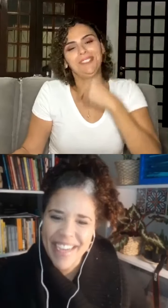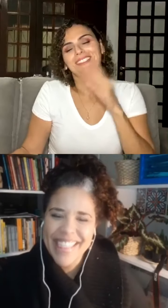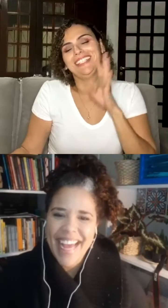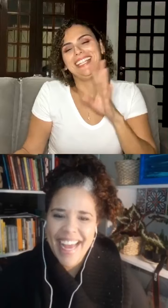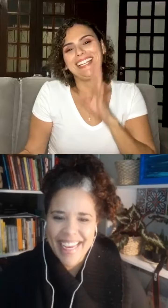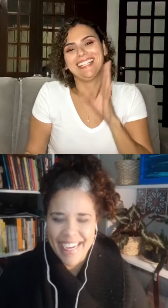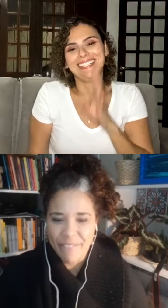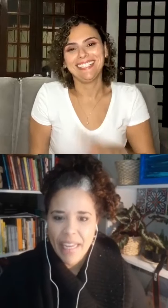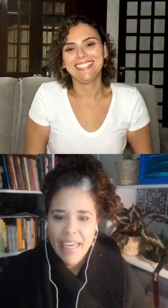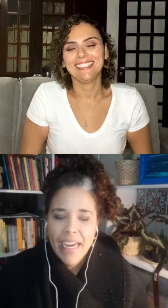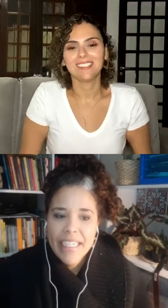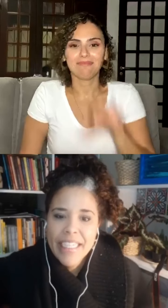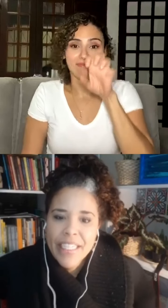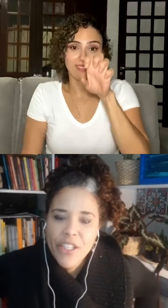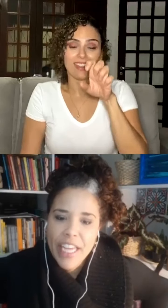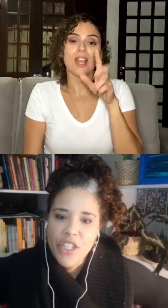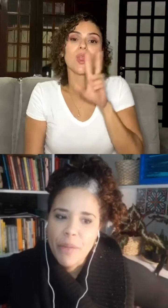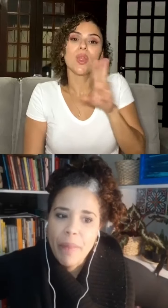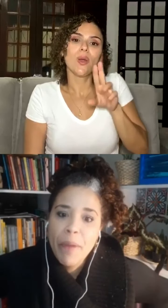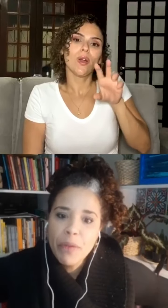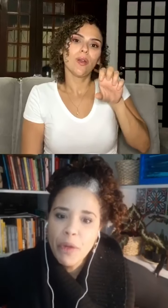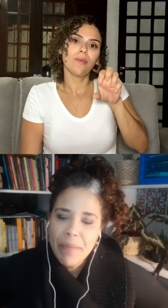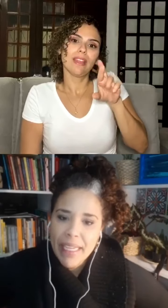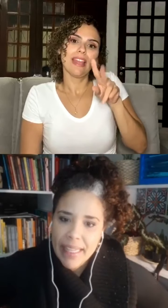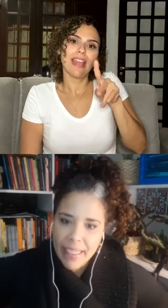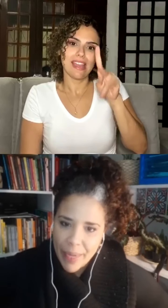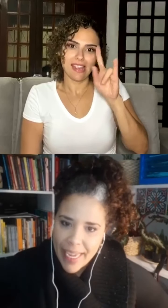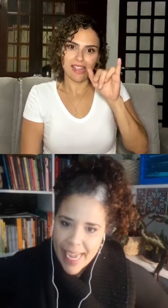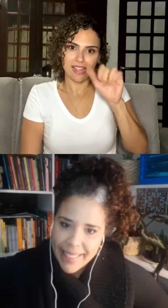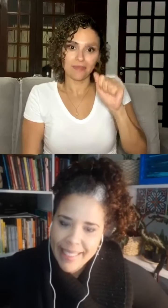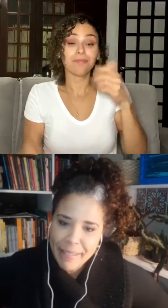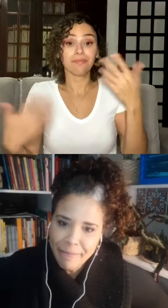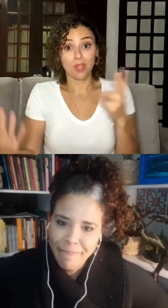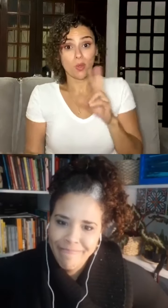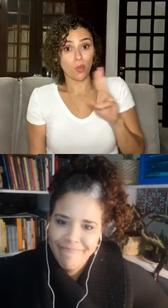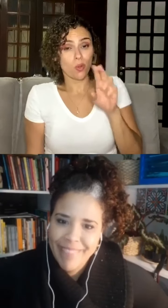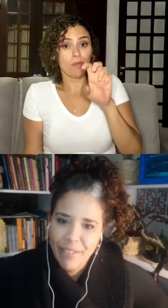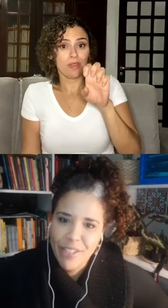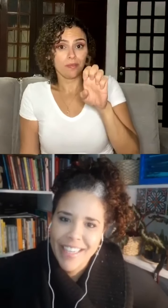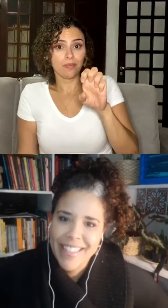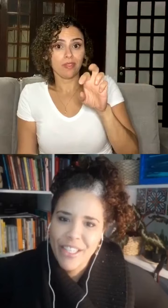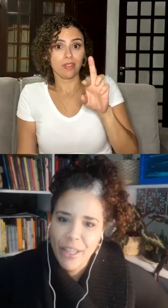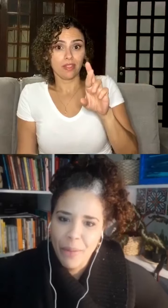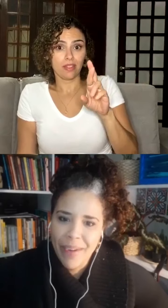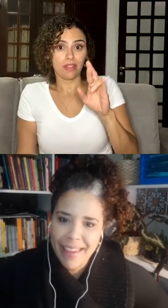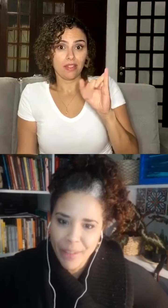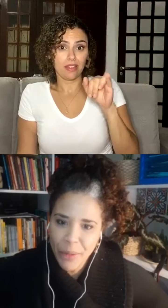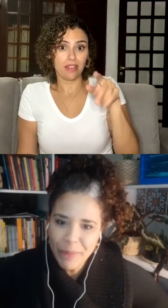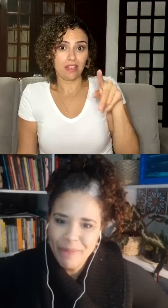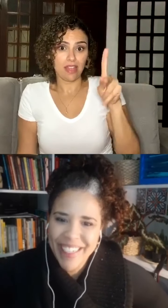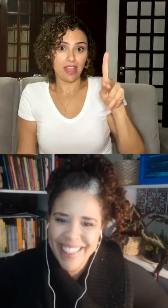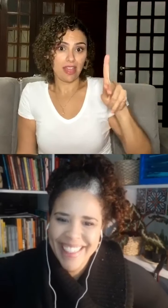Ed Érica. Gente, meu nome então é esse, que vocês estão